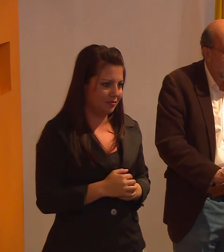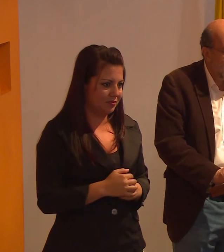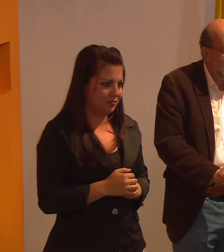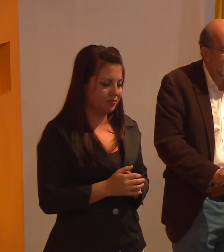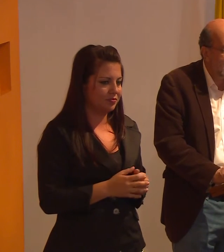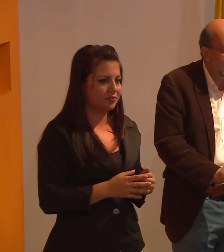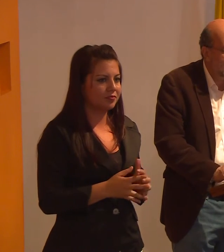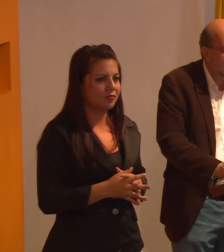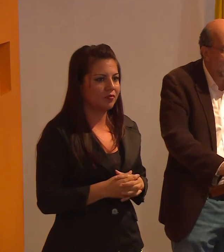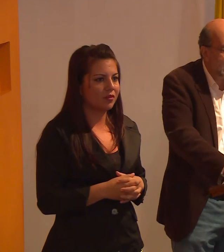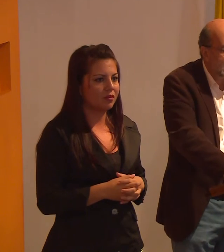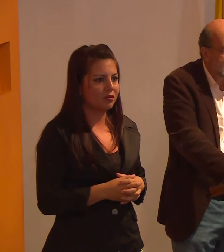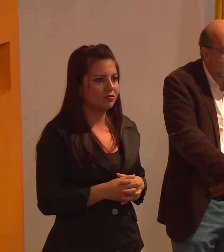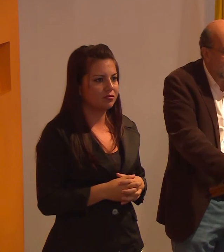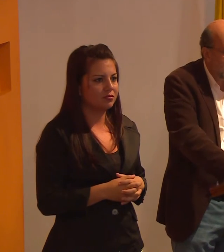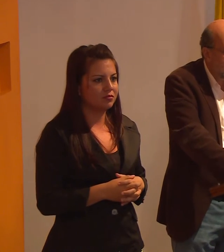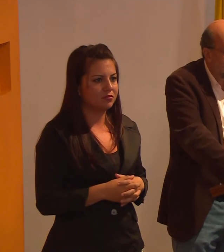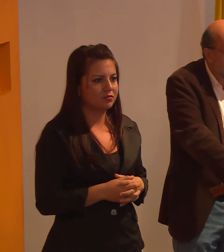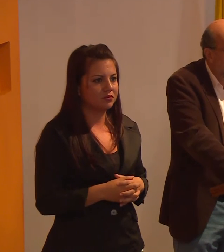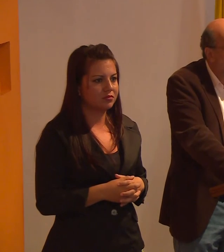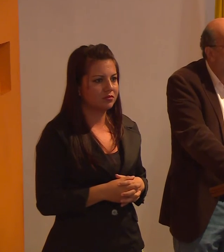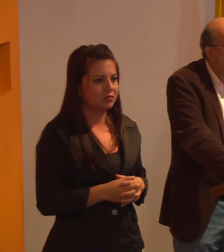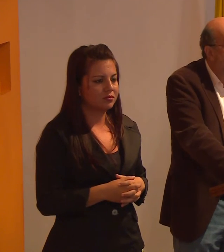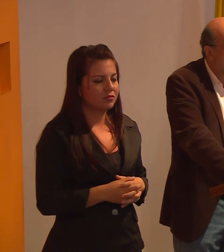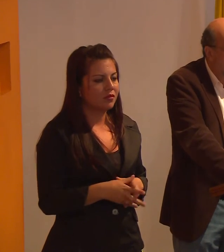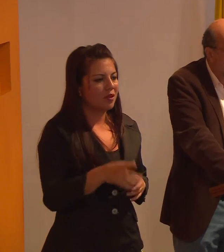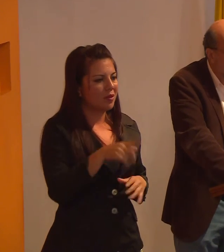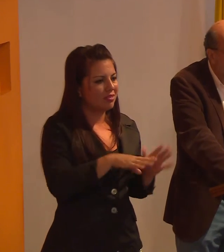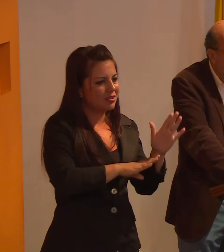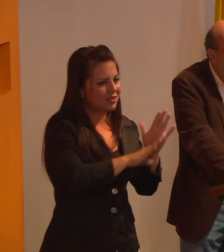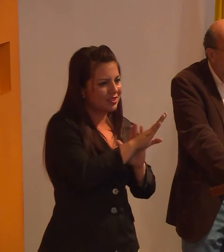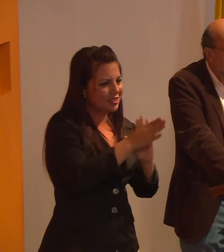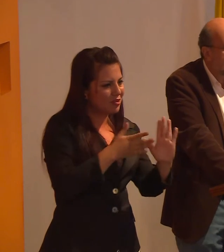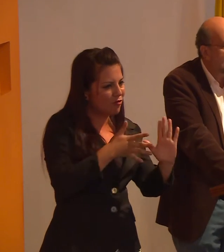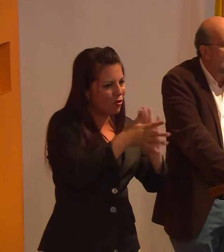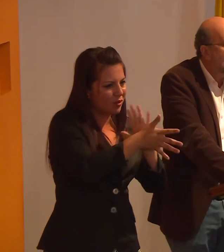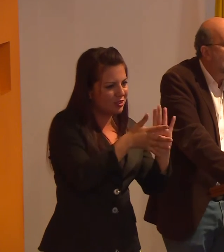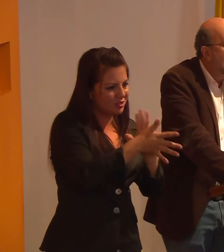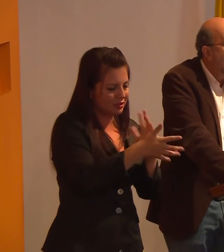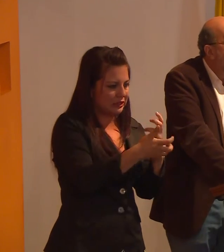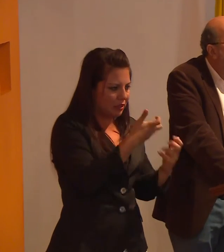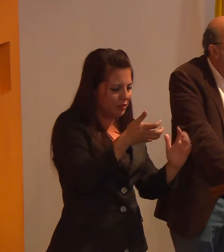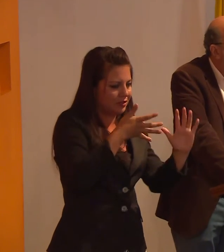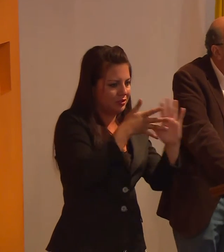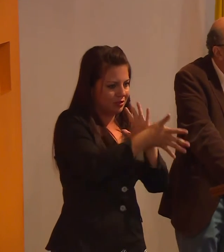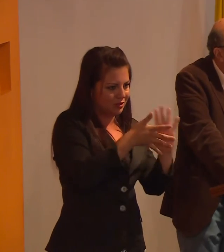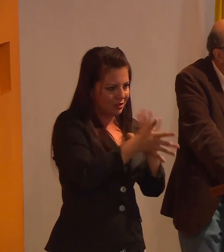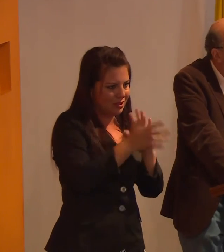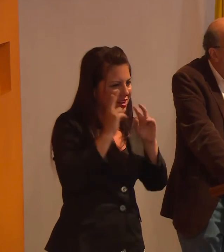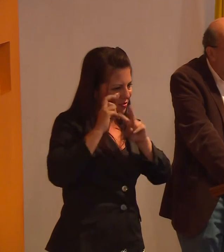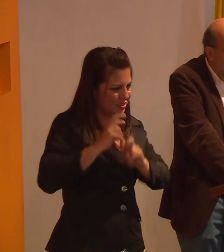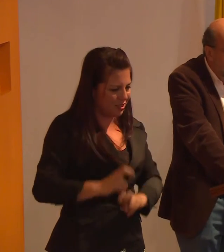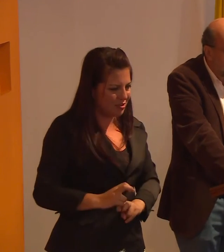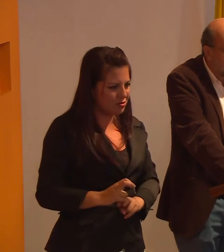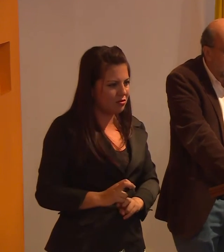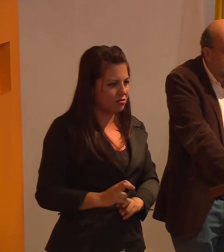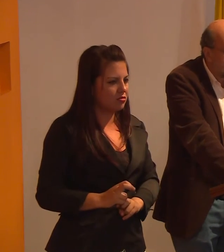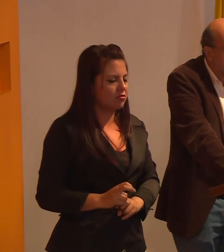concluimos el desarrollo del sistema de información de gestión de la investigación que entrará